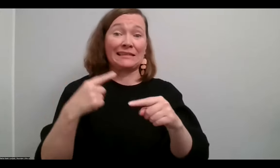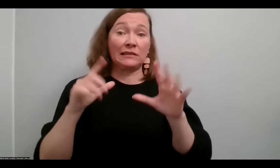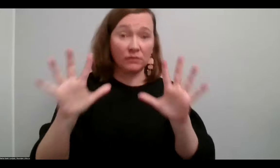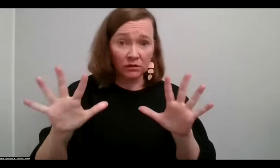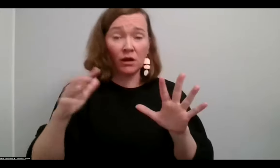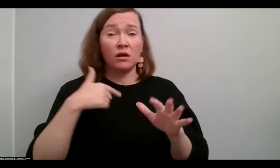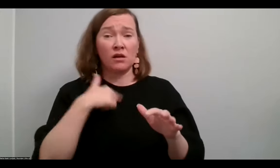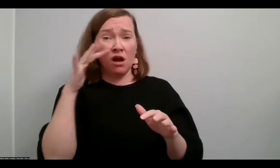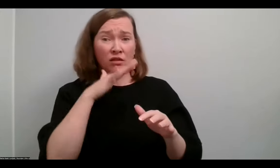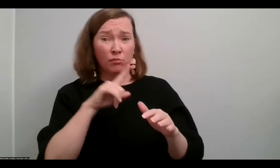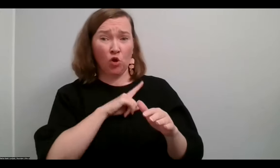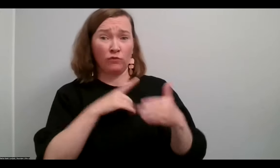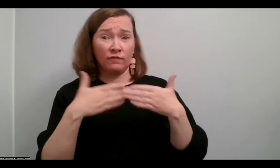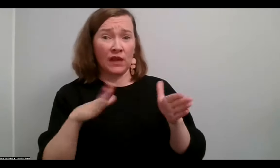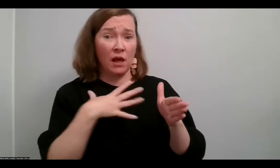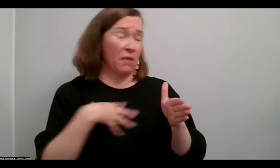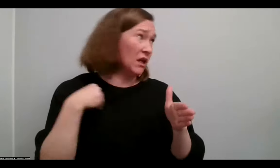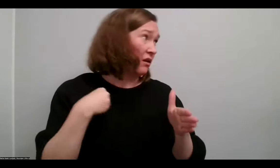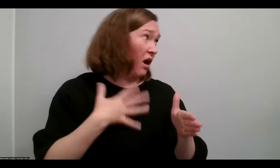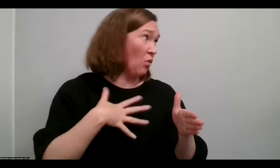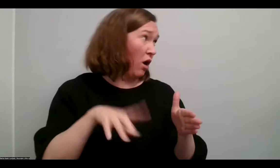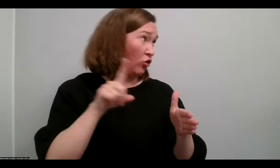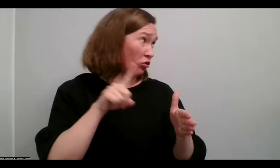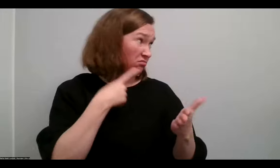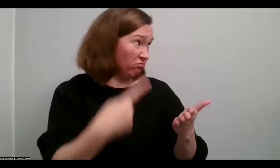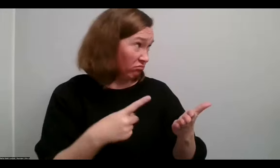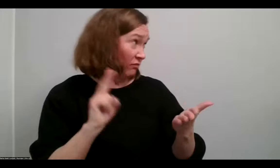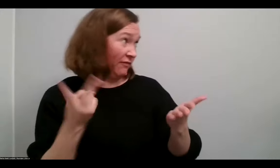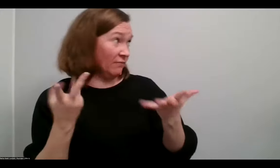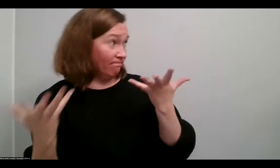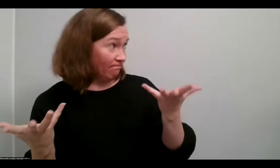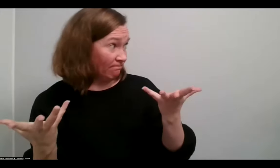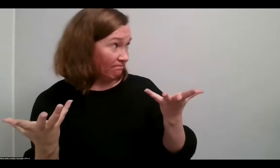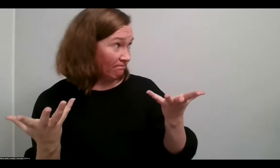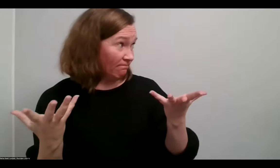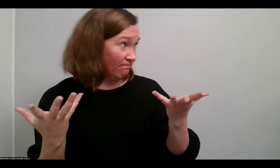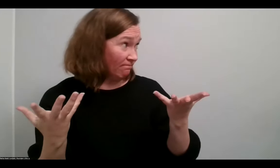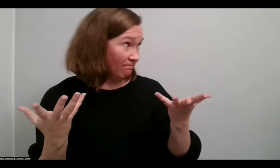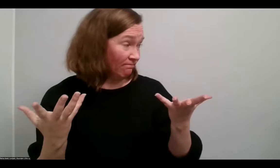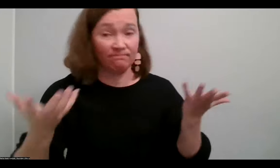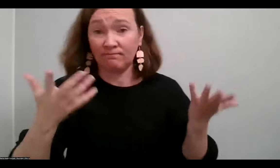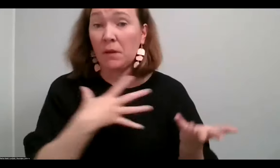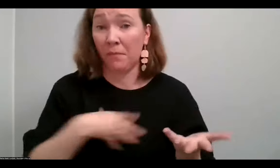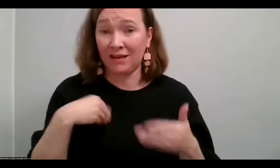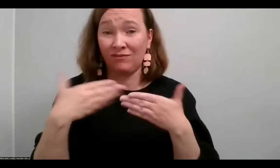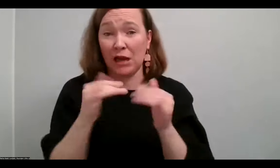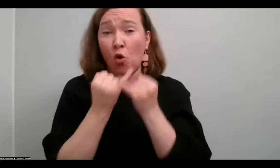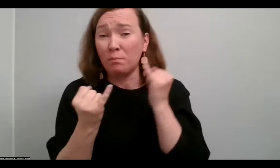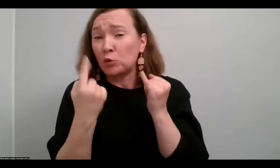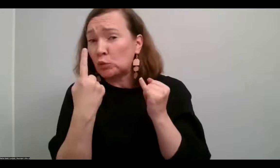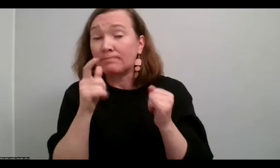TPP-aihe valitettavasti alkaa myös aika loppua tämän osion kohdalta, mutta haluatko Marika tähän vastata